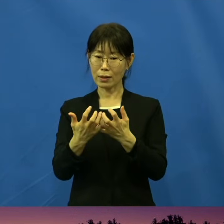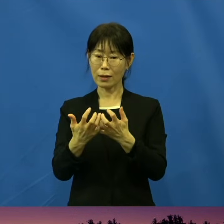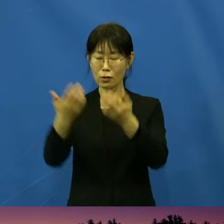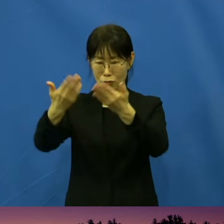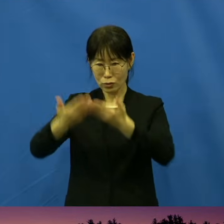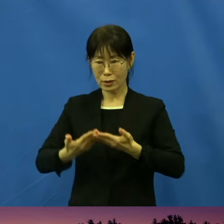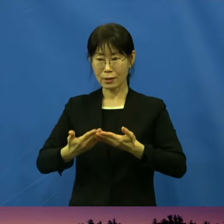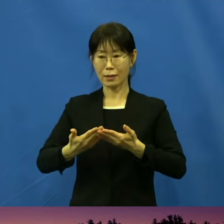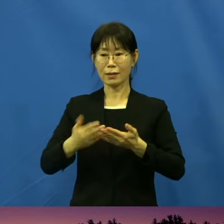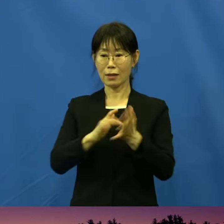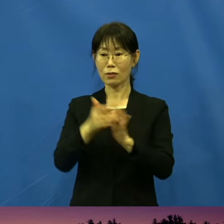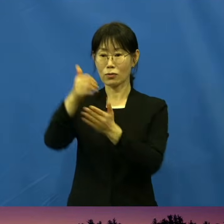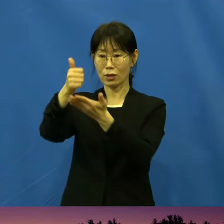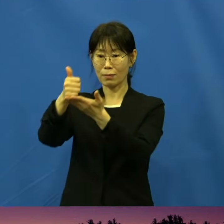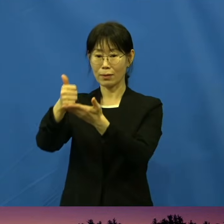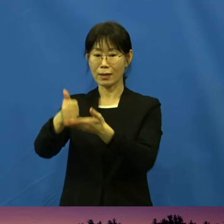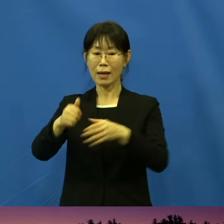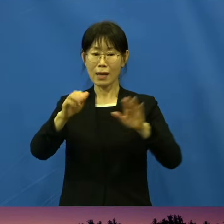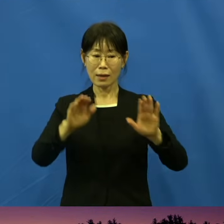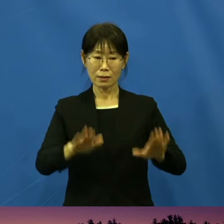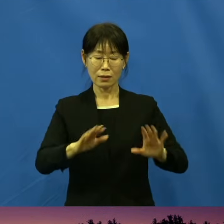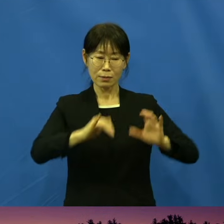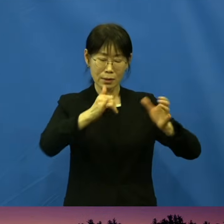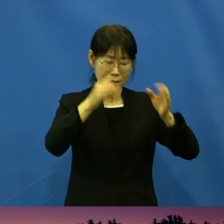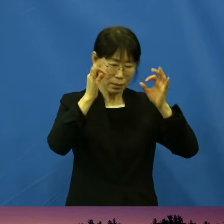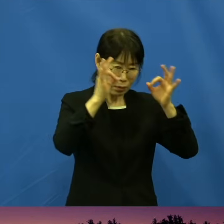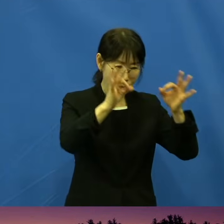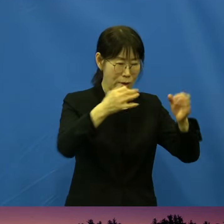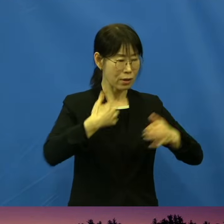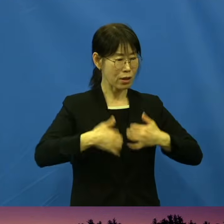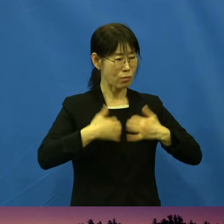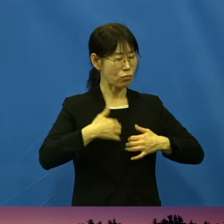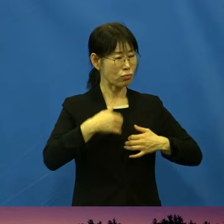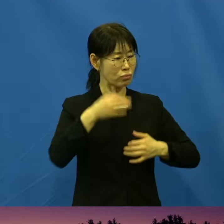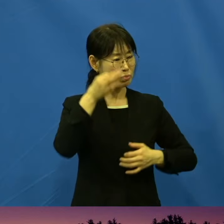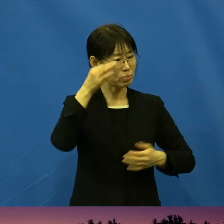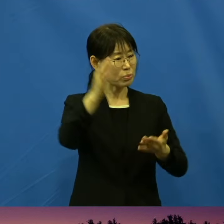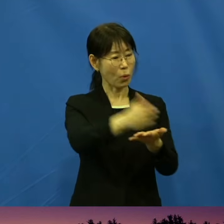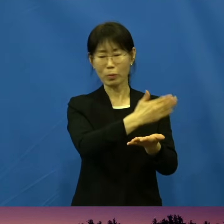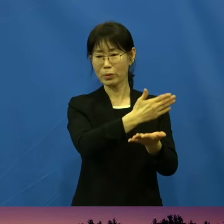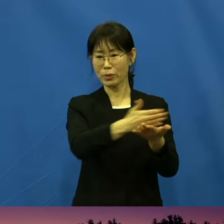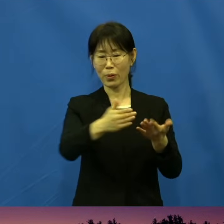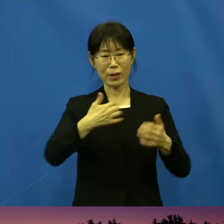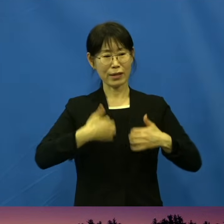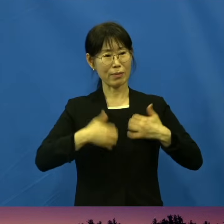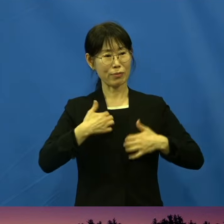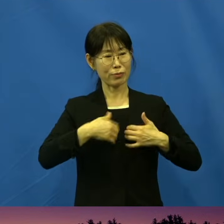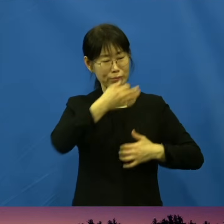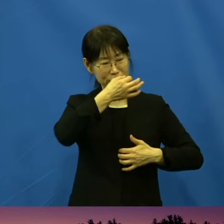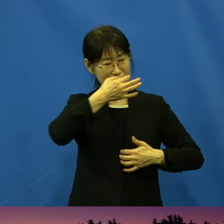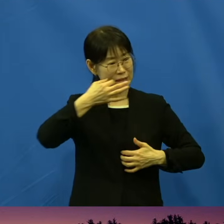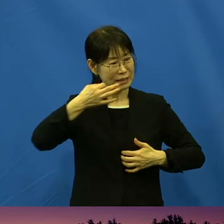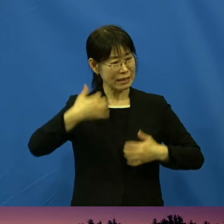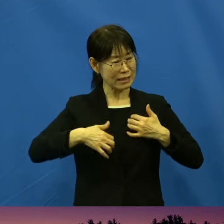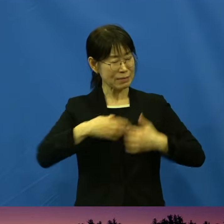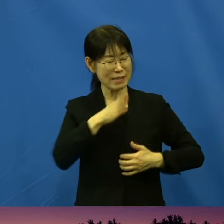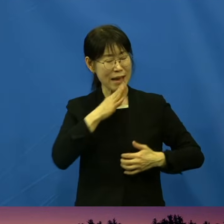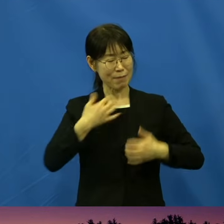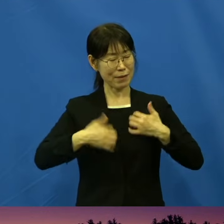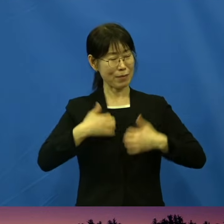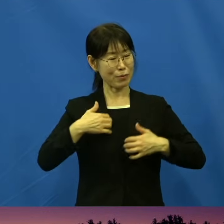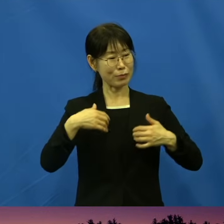여러분, 오늘 이 시대가 빼앗긴 게 뭐예요? 기쁨이 빼앗겨 버렸잖아요. 기쁨을 빼앗겨 버린 시대예요.